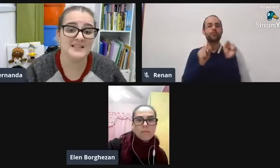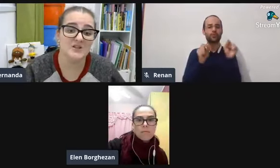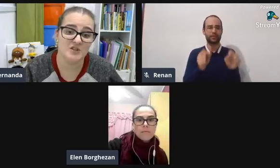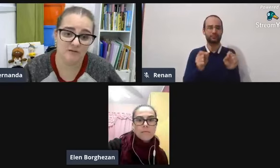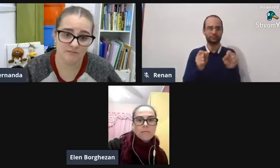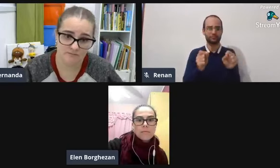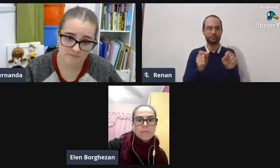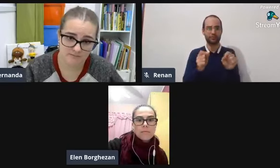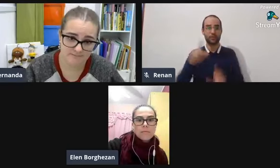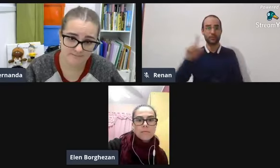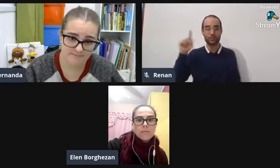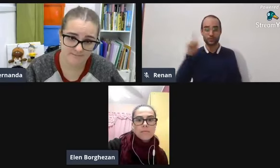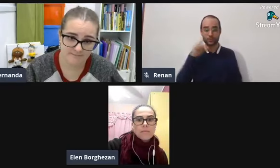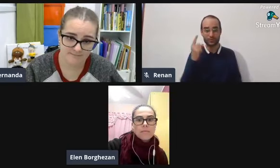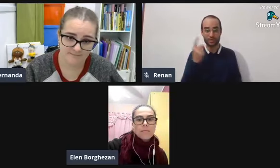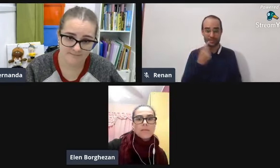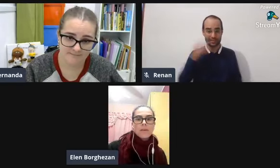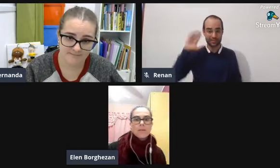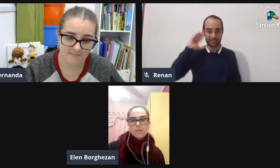tem CID.